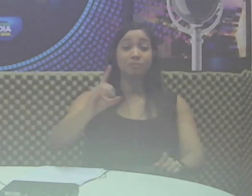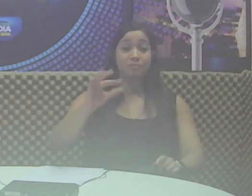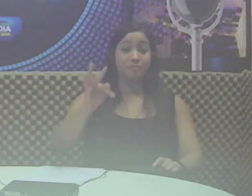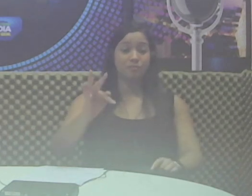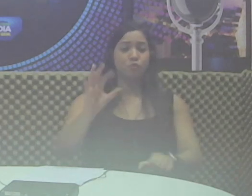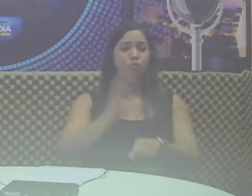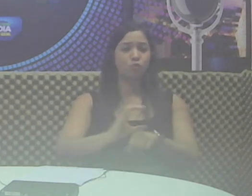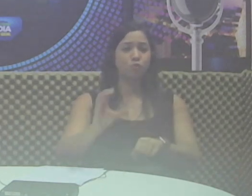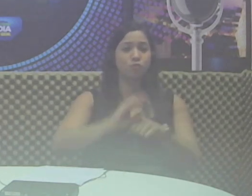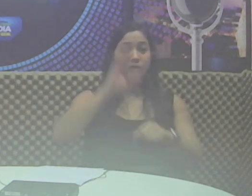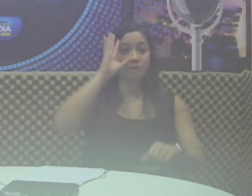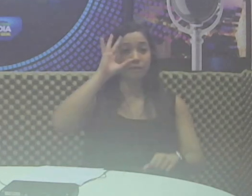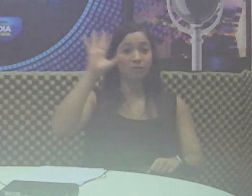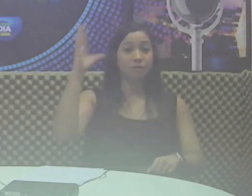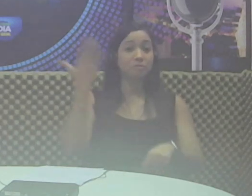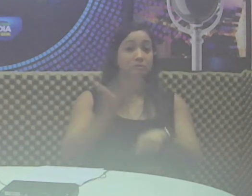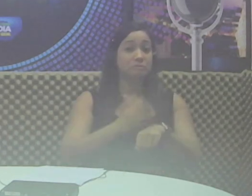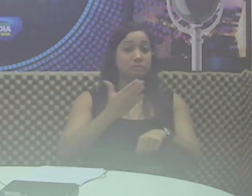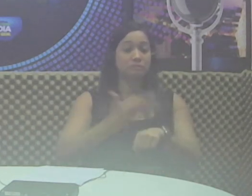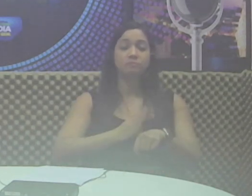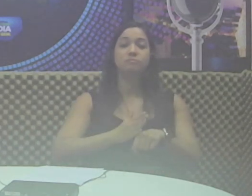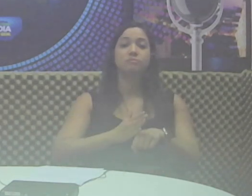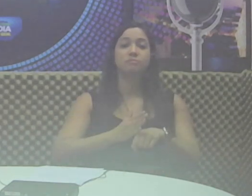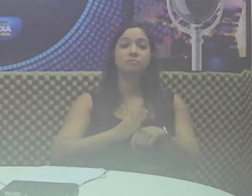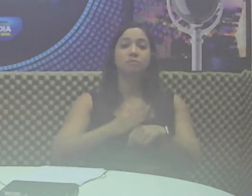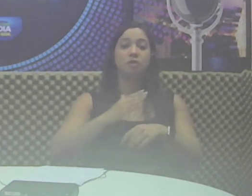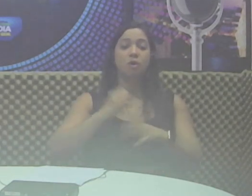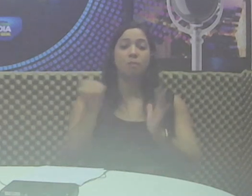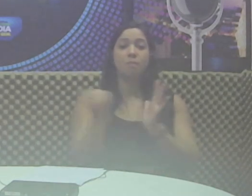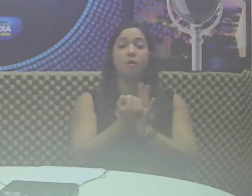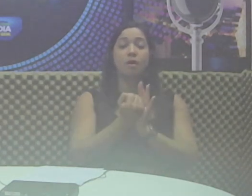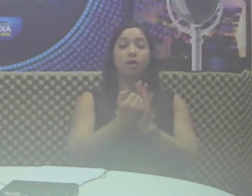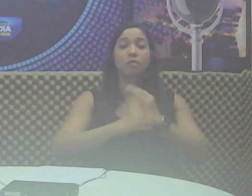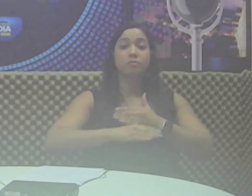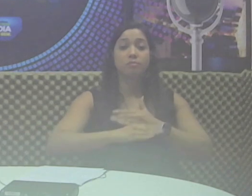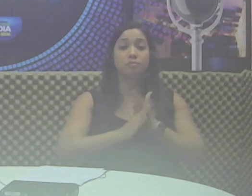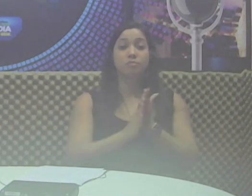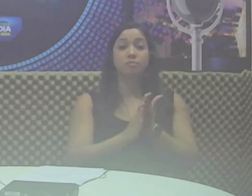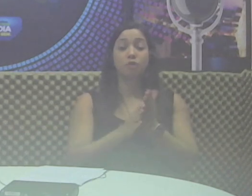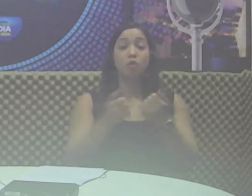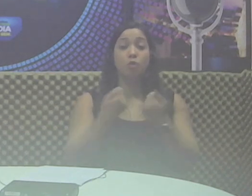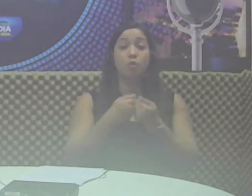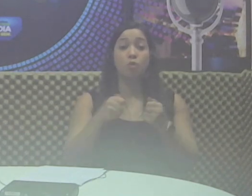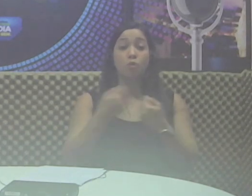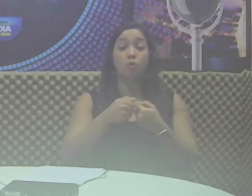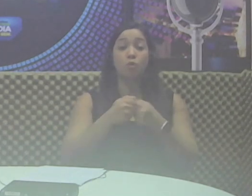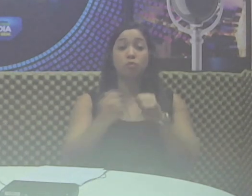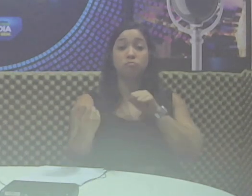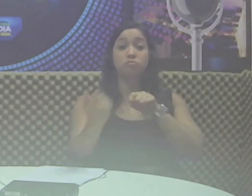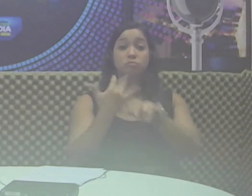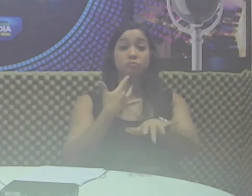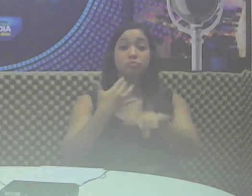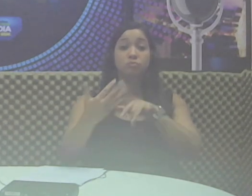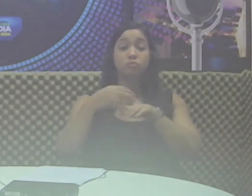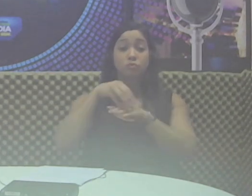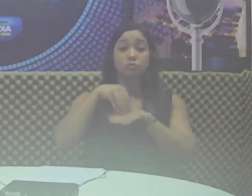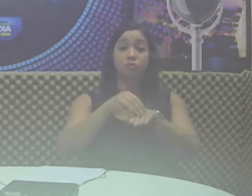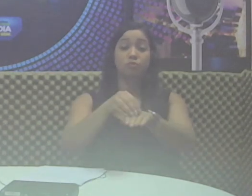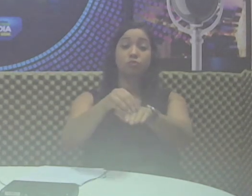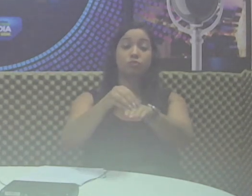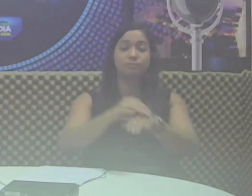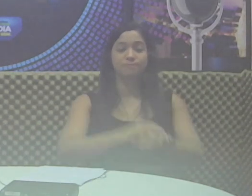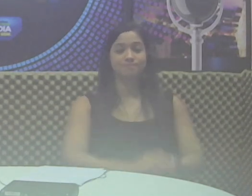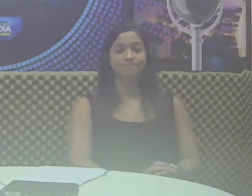prático sobre o novo marco regulatório do transporte terrestre interestadual e internacional de passageiros.